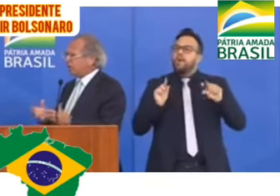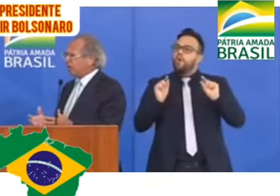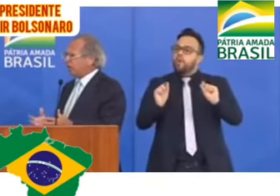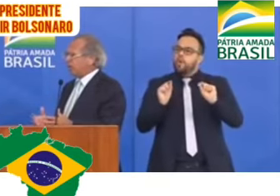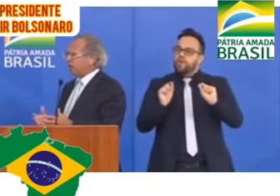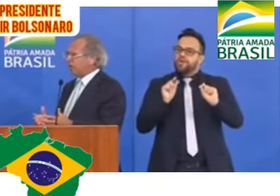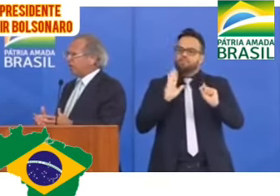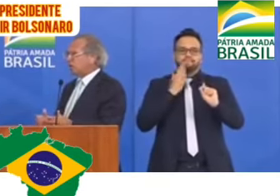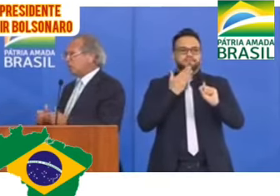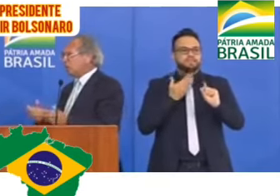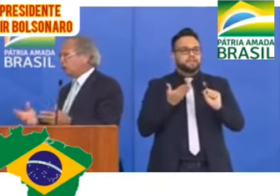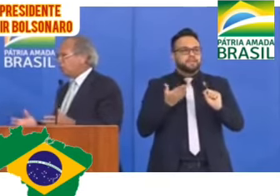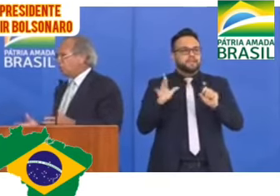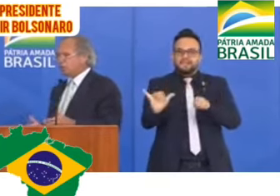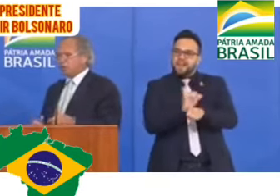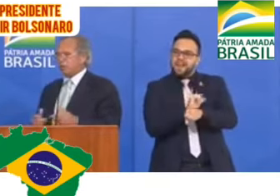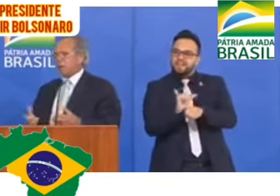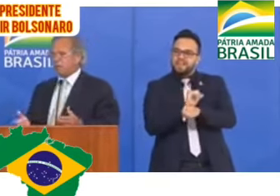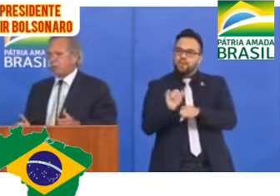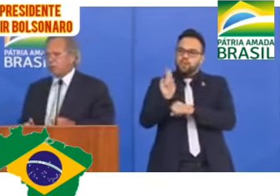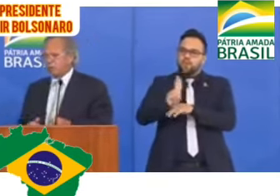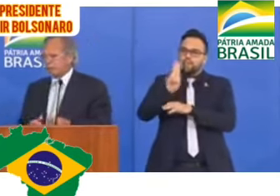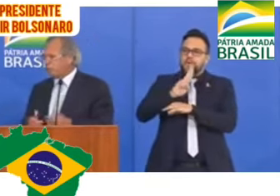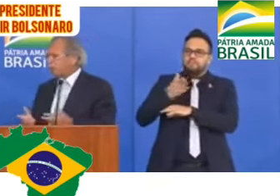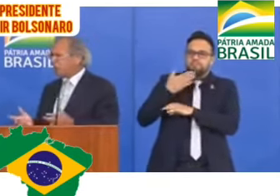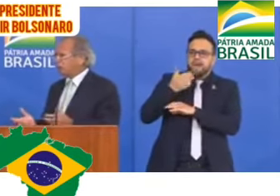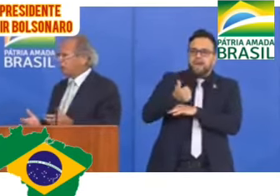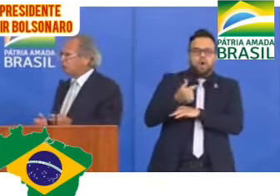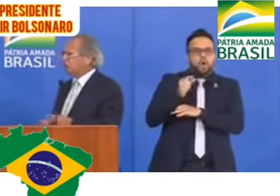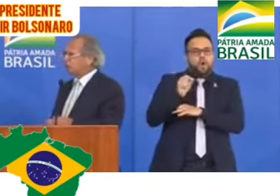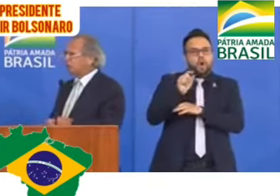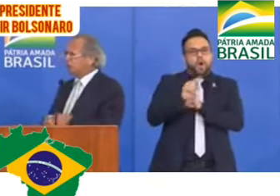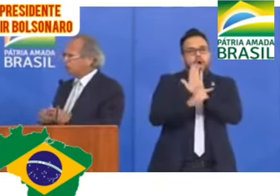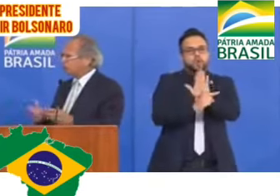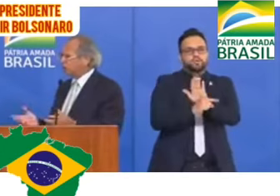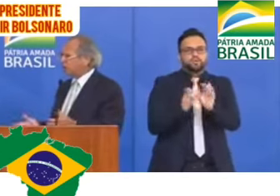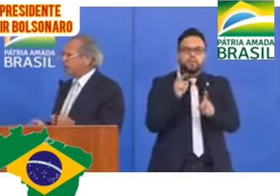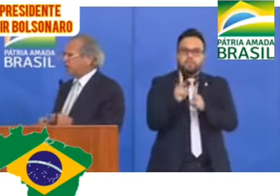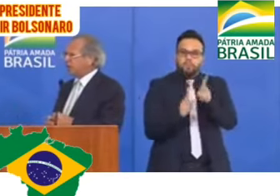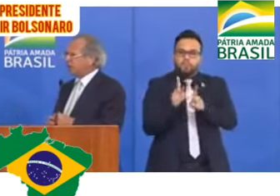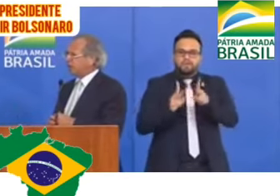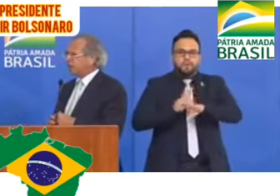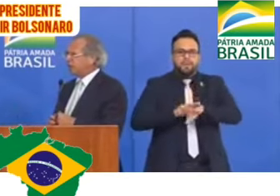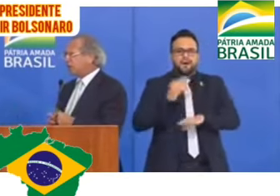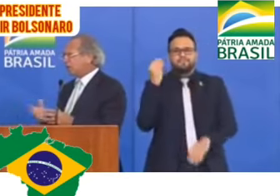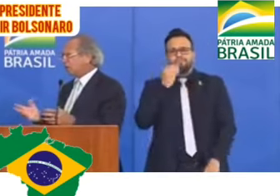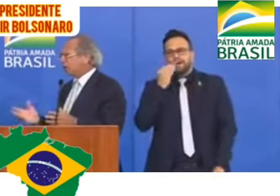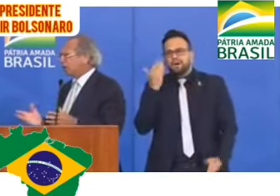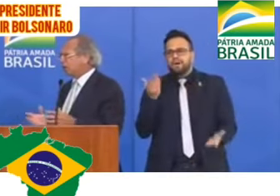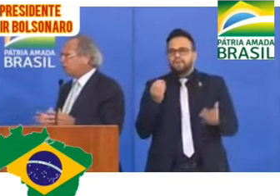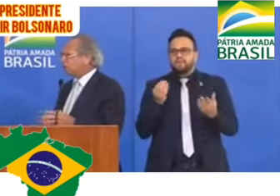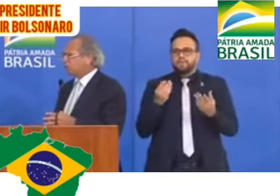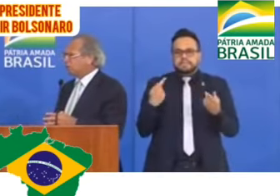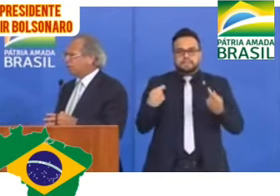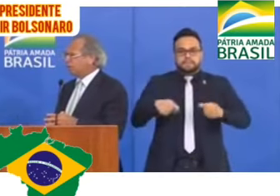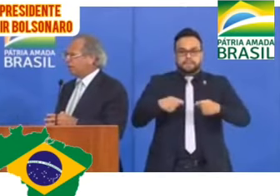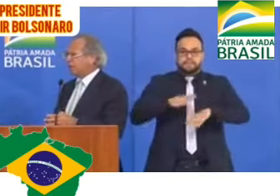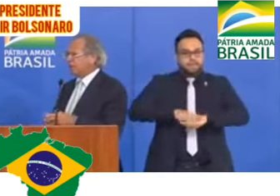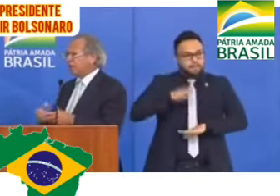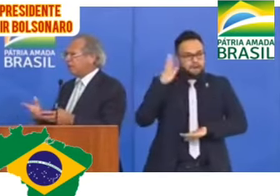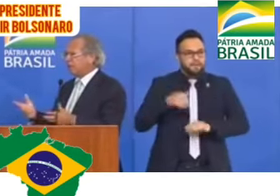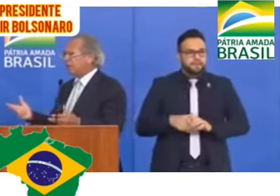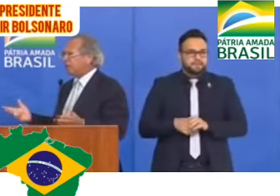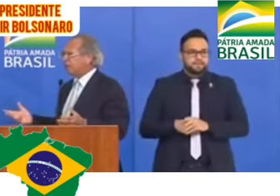de utilizar nos seus melhores usos para ajudar uma população desprotegida, os mais frágeis, a alocação de recursos